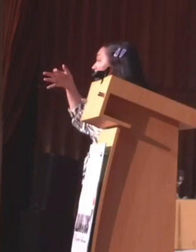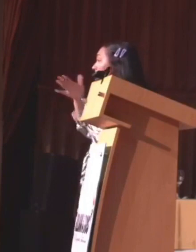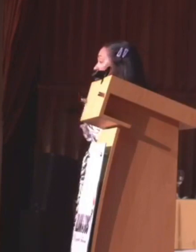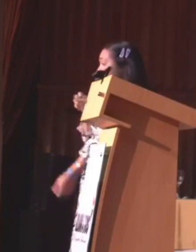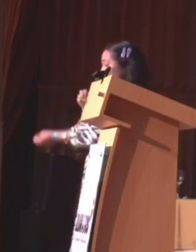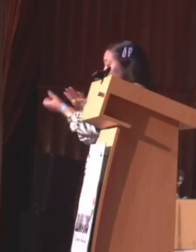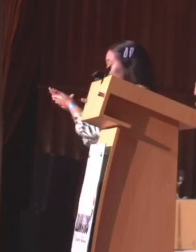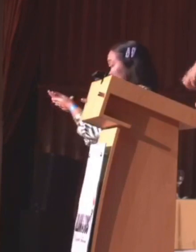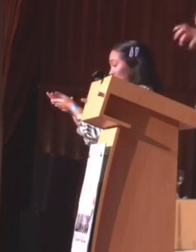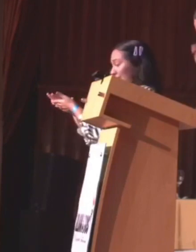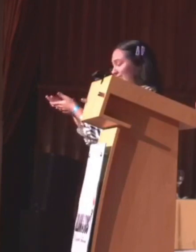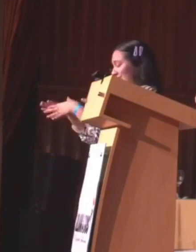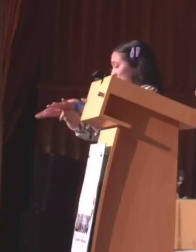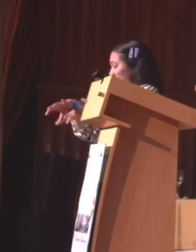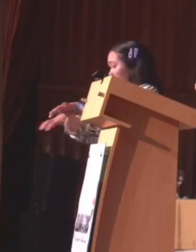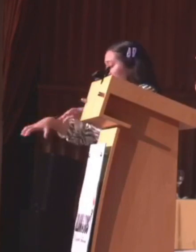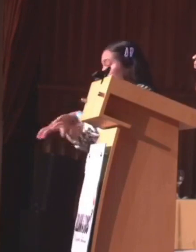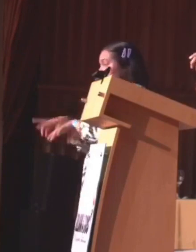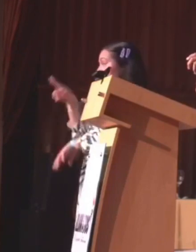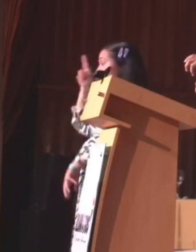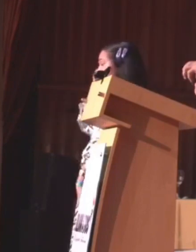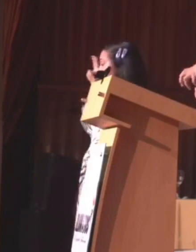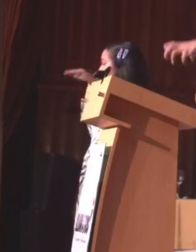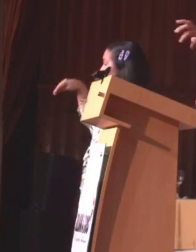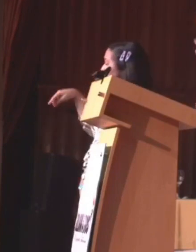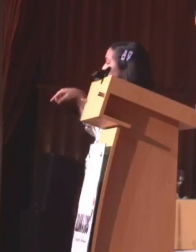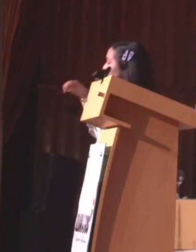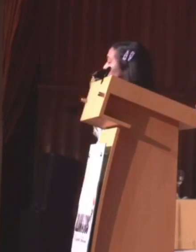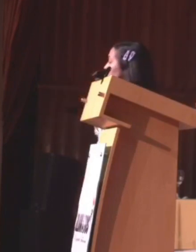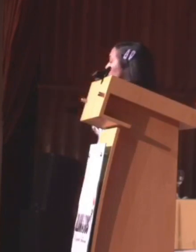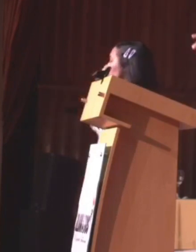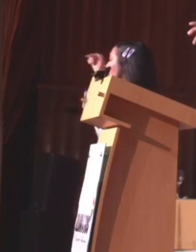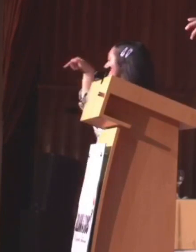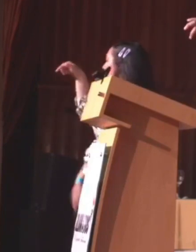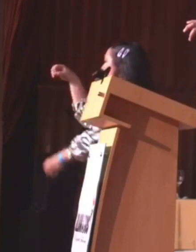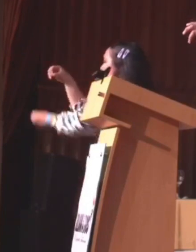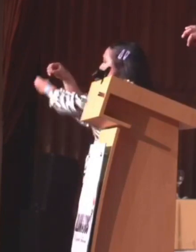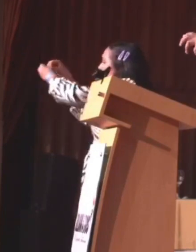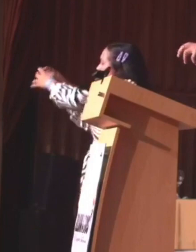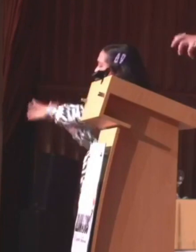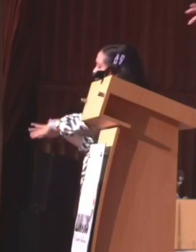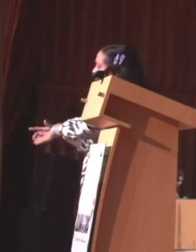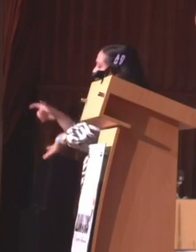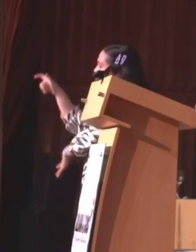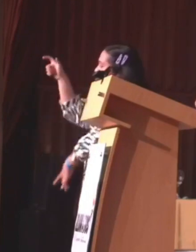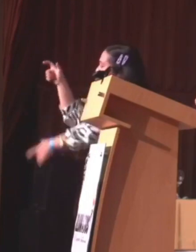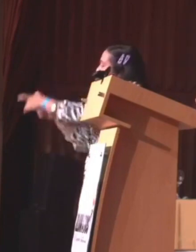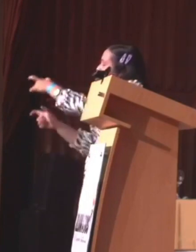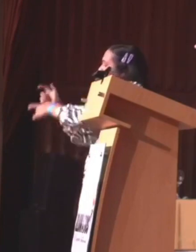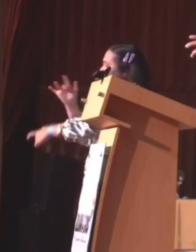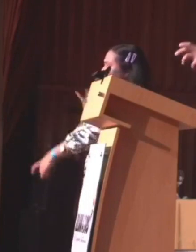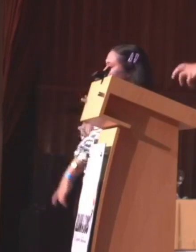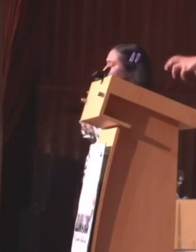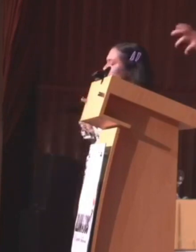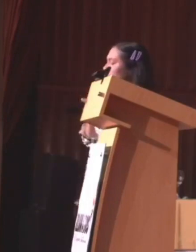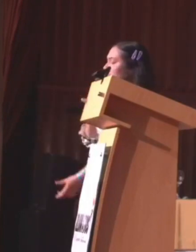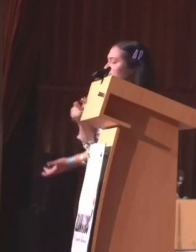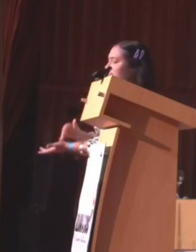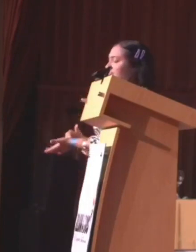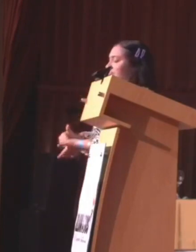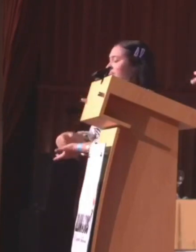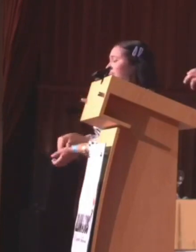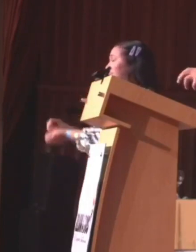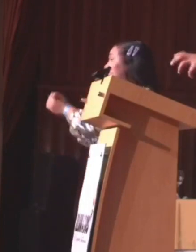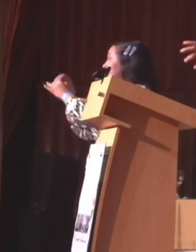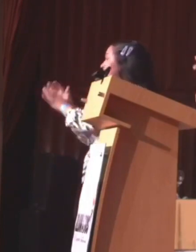muchos hogares destruidos, gente quebrantada o sus hogares quebrantados, índices de divorcio,